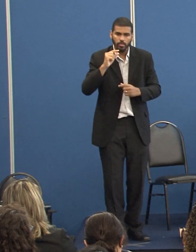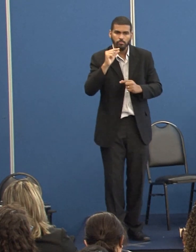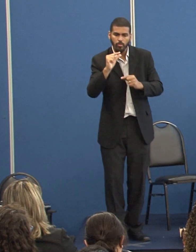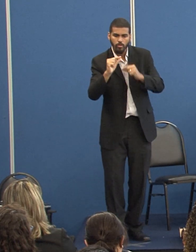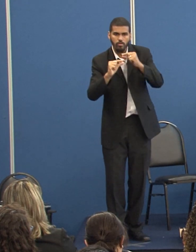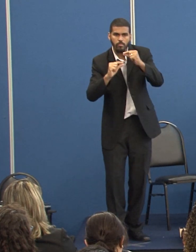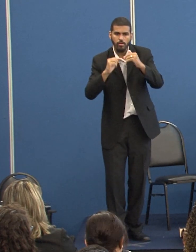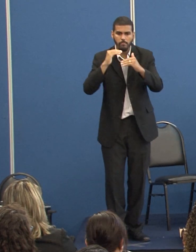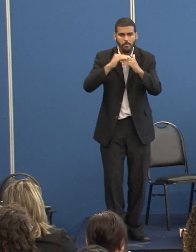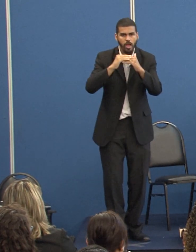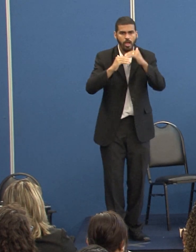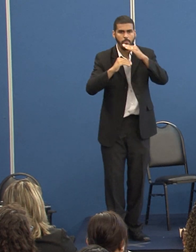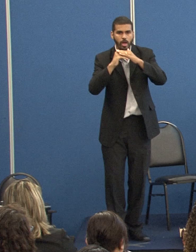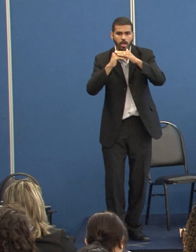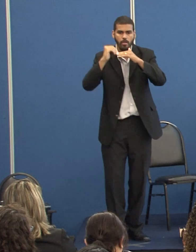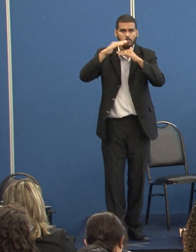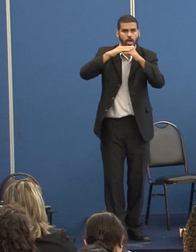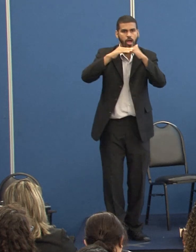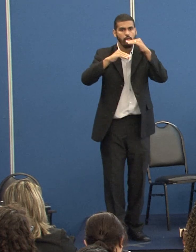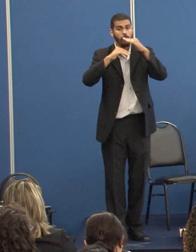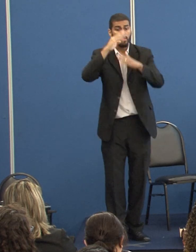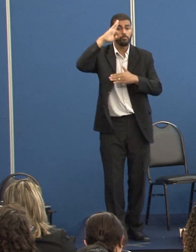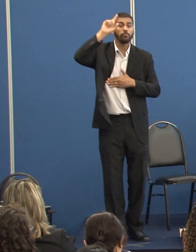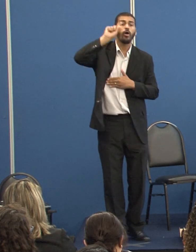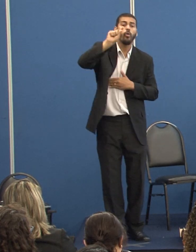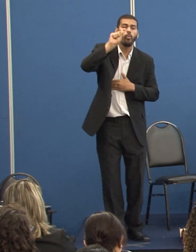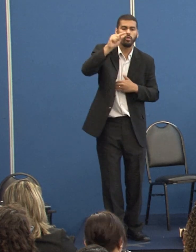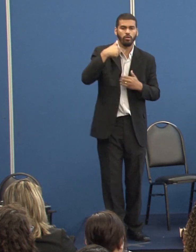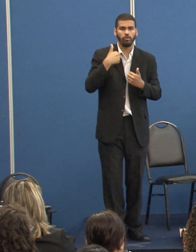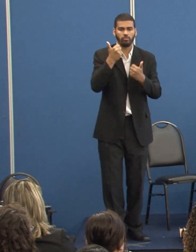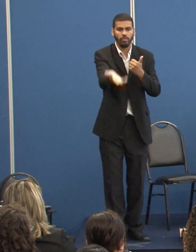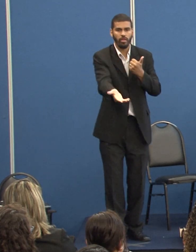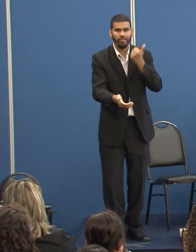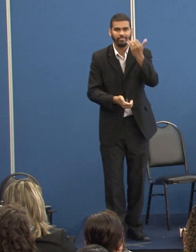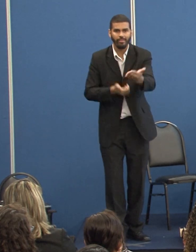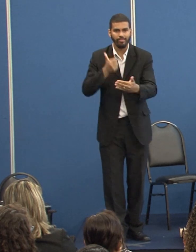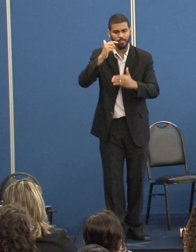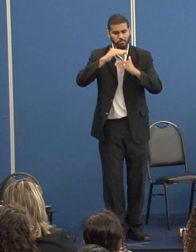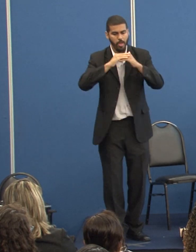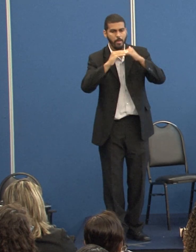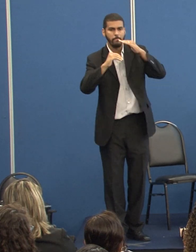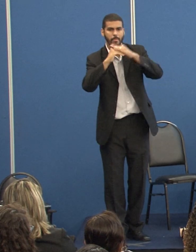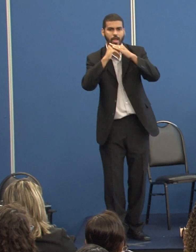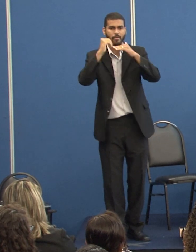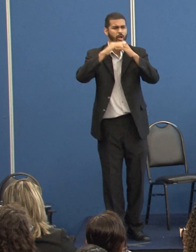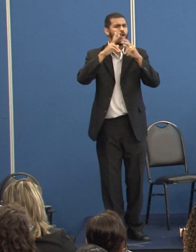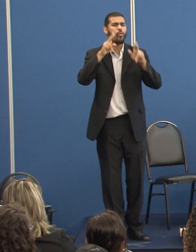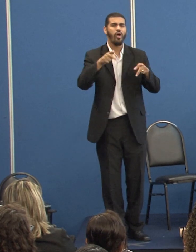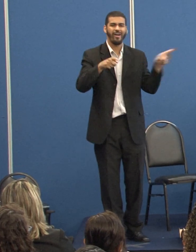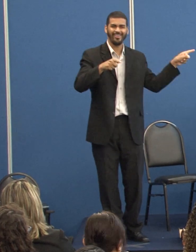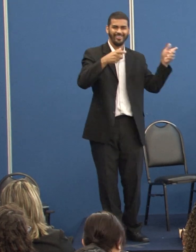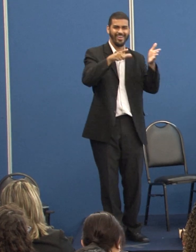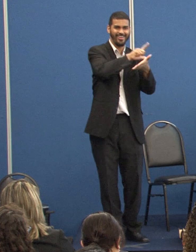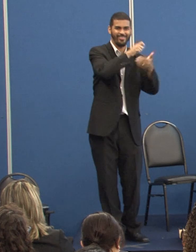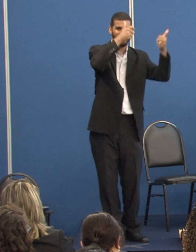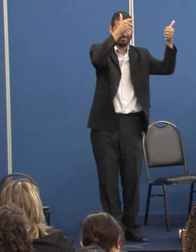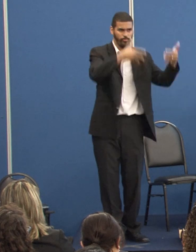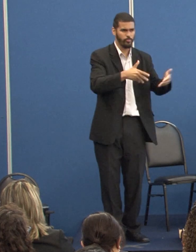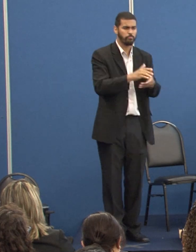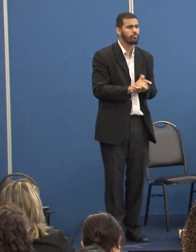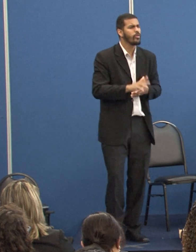com os estímulos, né, com o input que nós vamos dando, como Patrícia falou. Só que quando nós